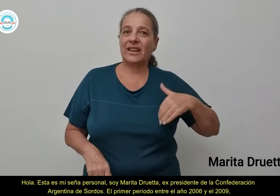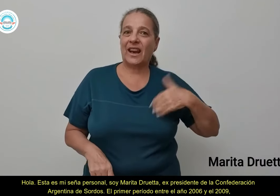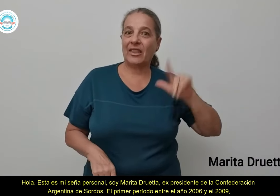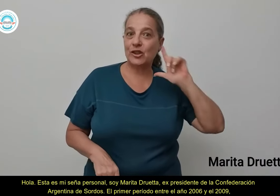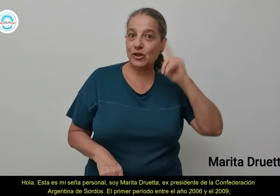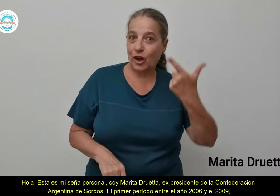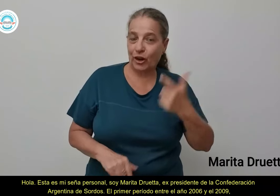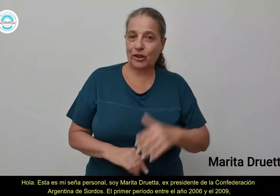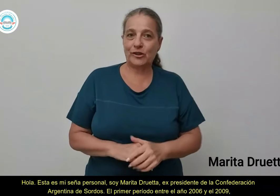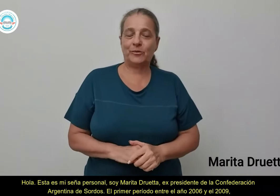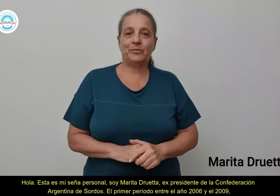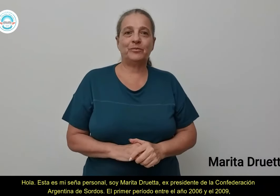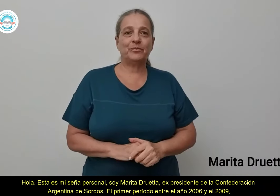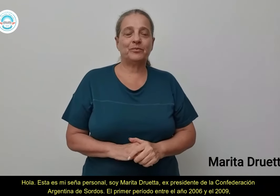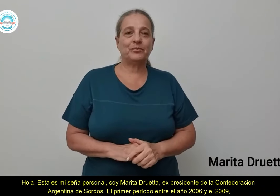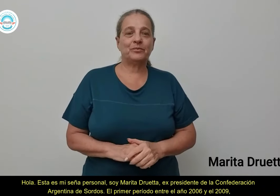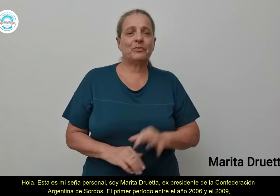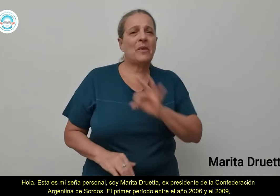expresidente de la Confederación Argentina de Sordos.